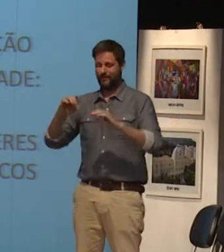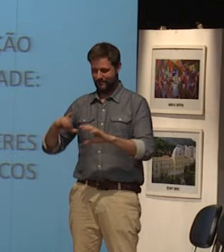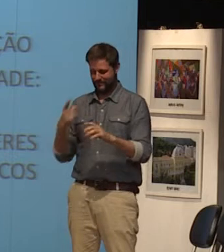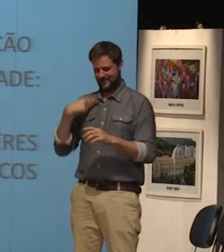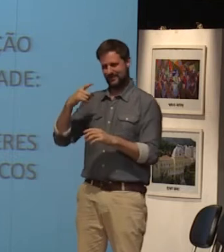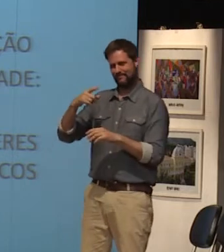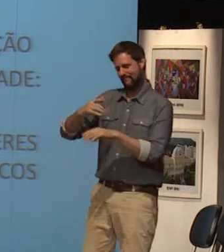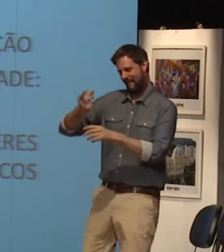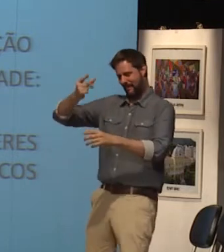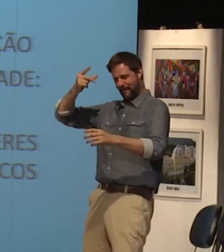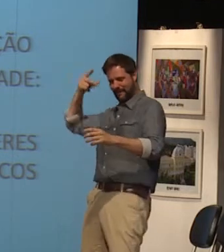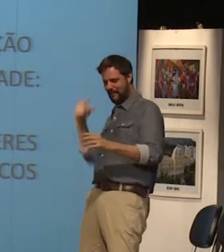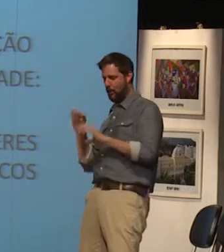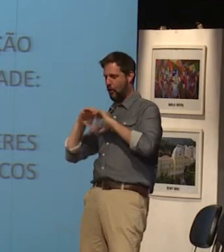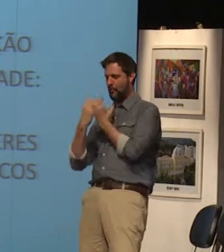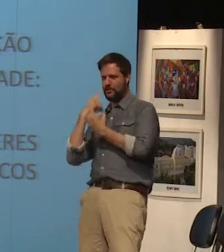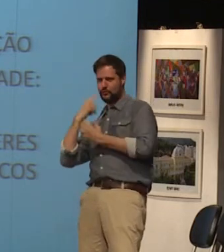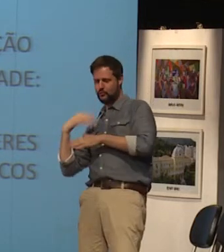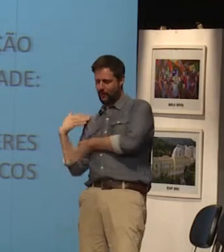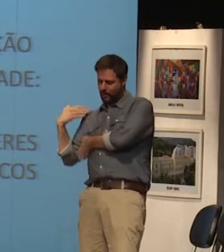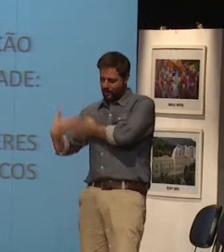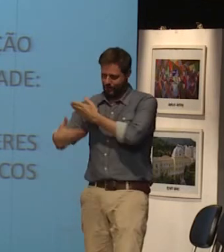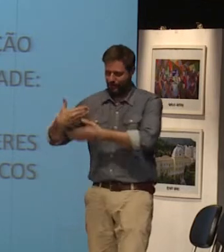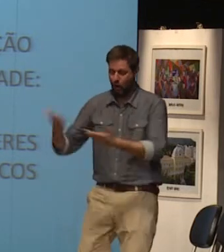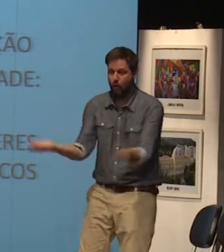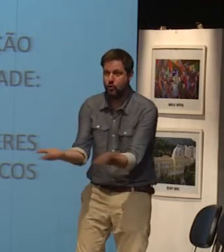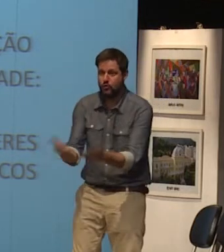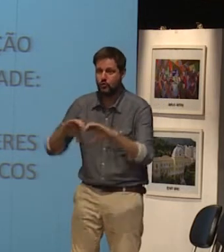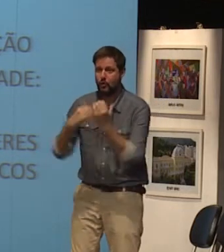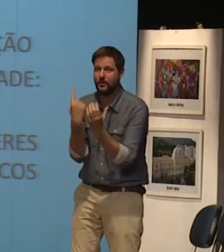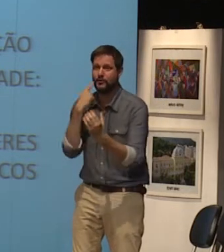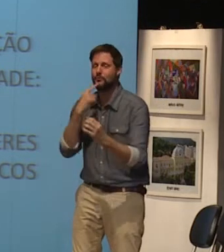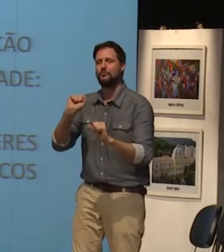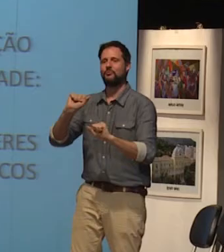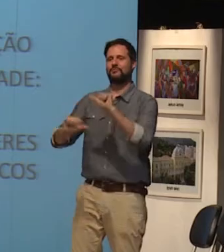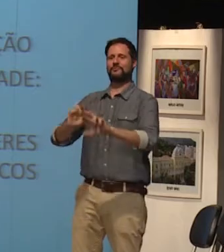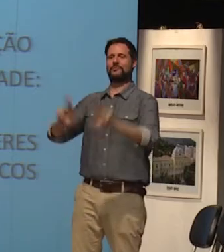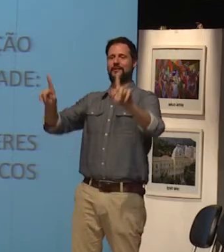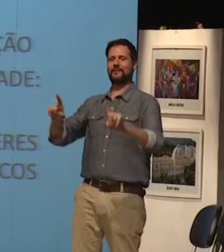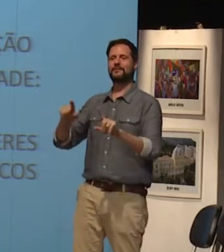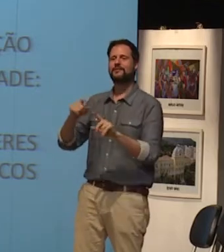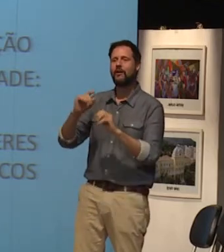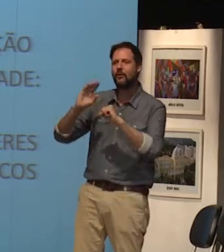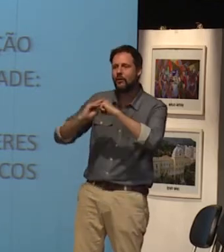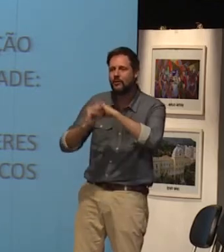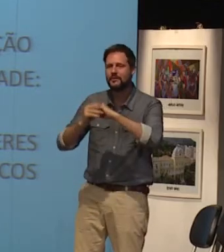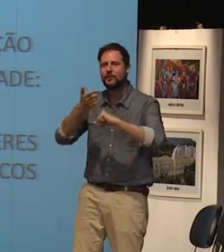E também a questão da comunidade surda mudou esses